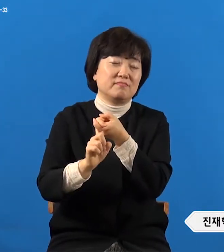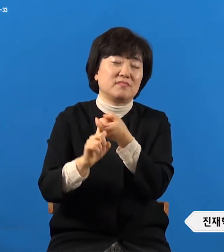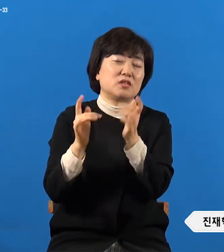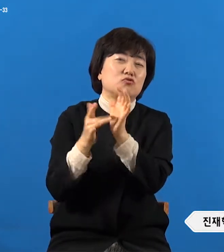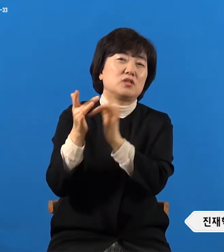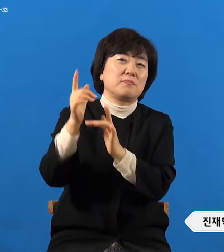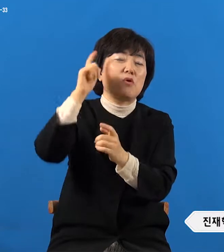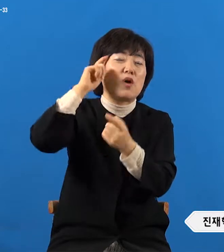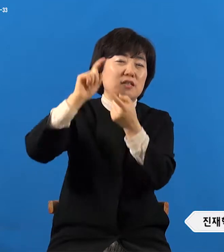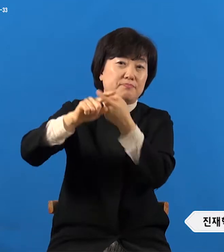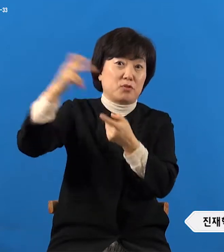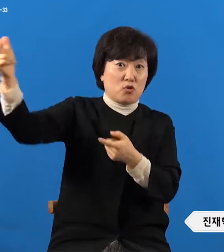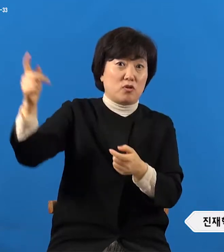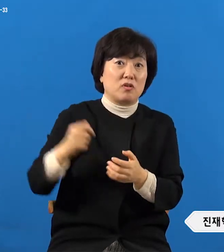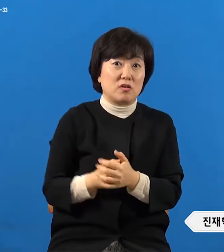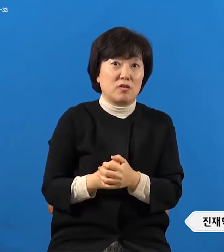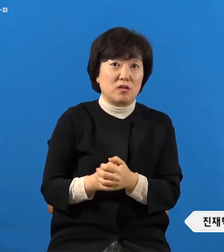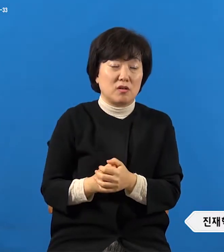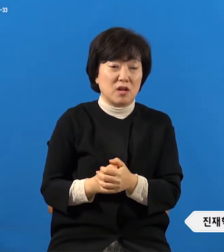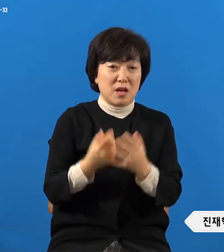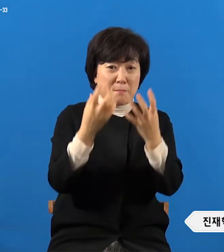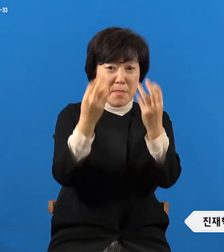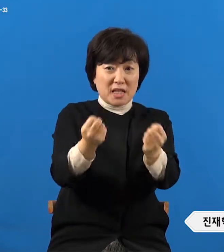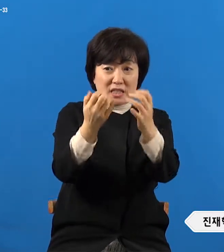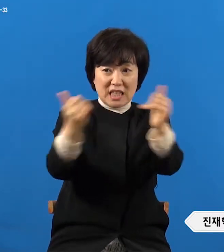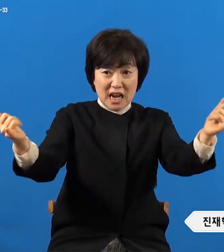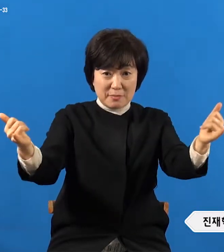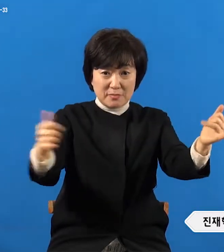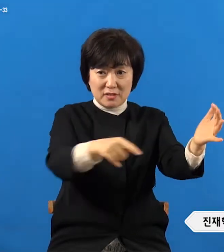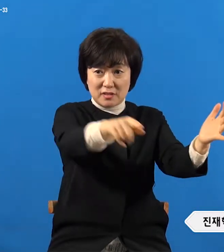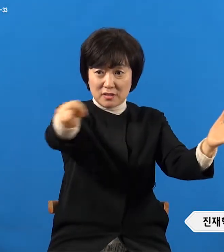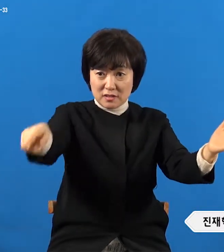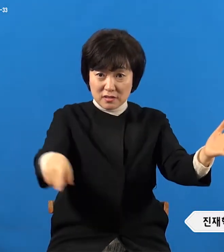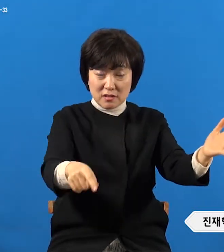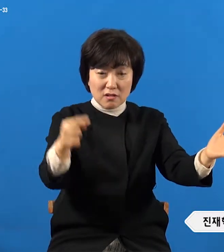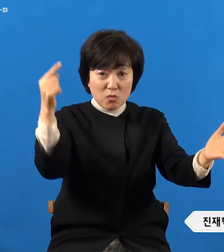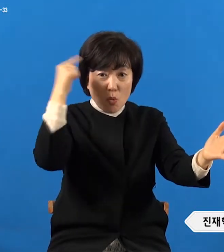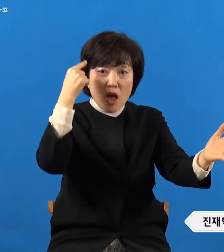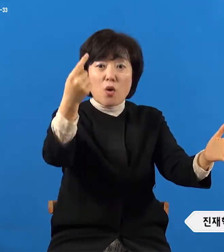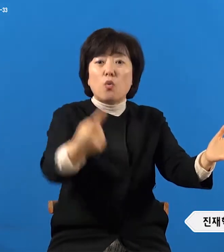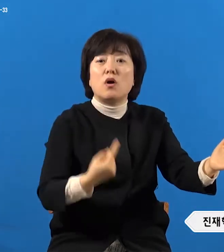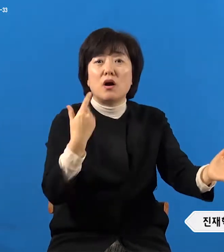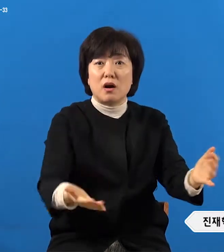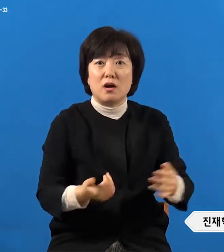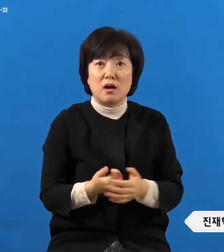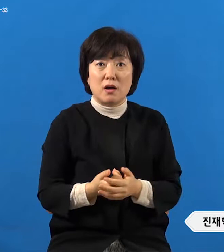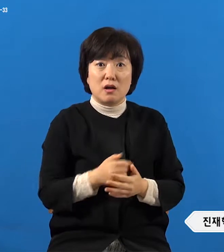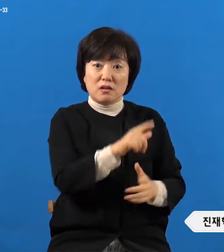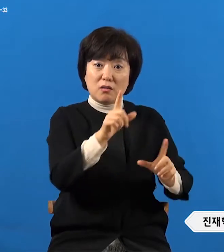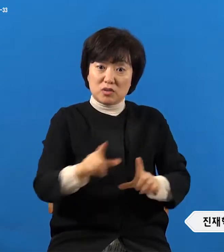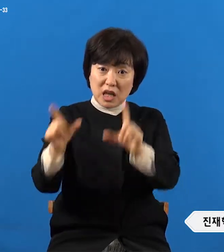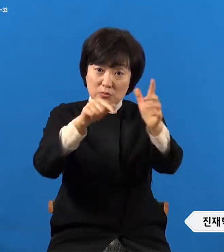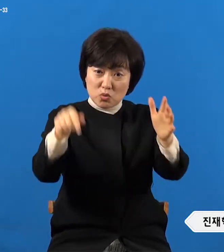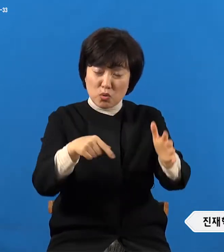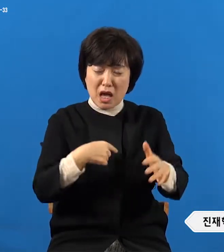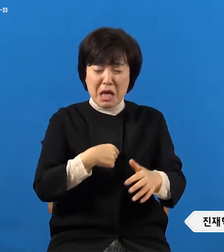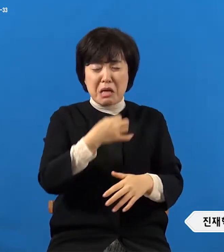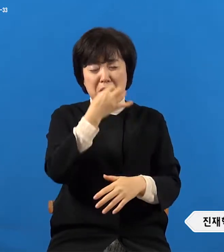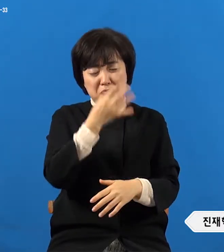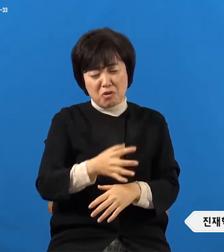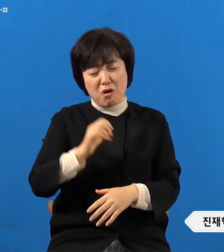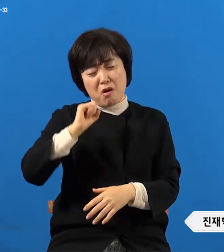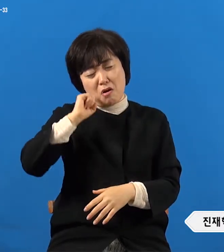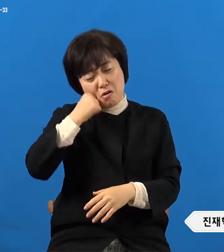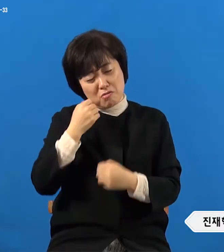많이 모이고 있지만 여러분, 하나님 앞에 나오는 이유가 과연 무엇입니까? 내 삶 가운데 조금 힘들고